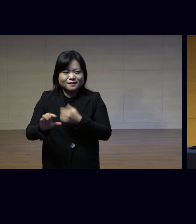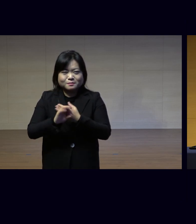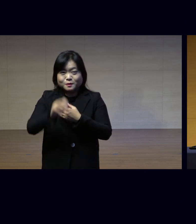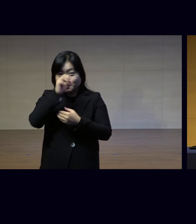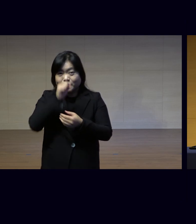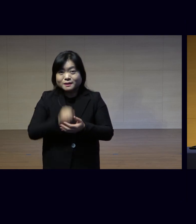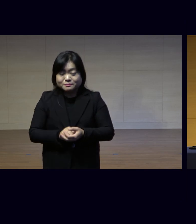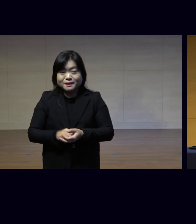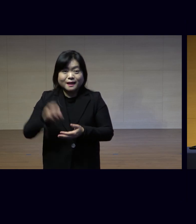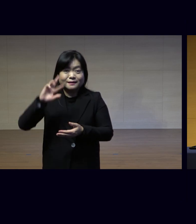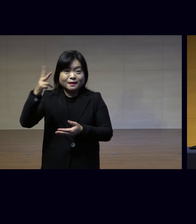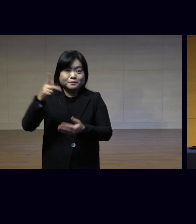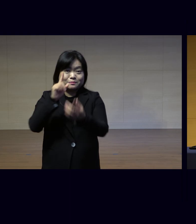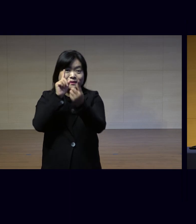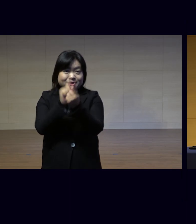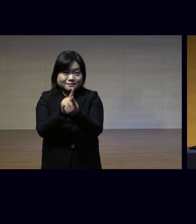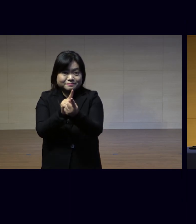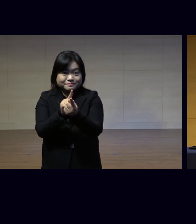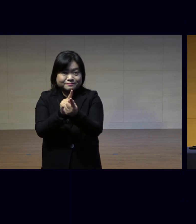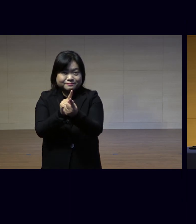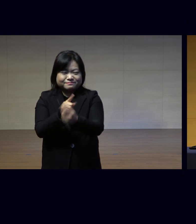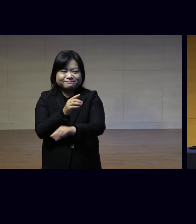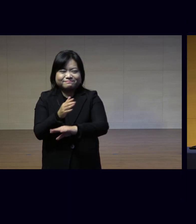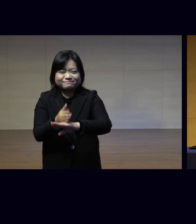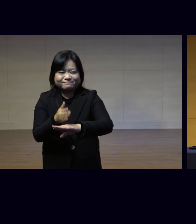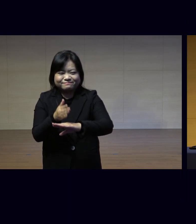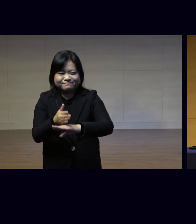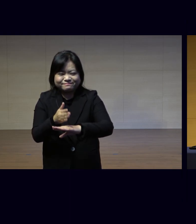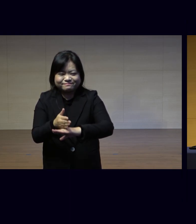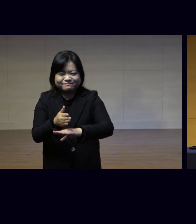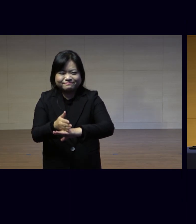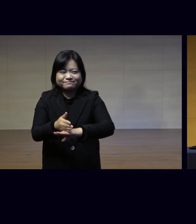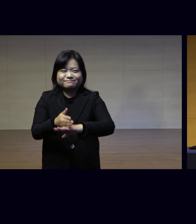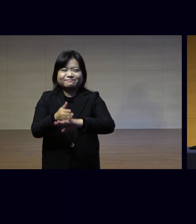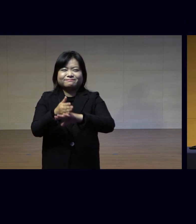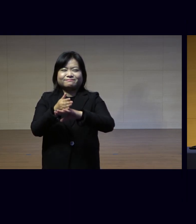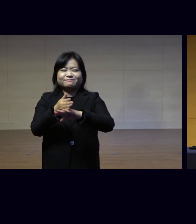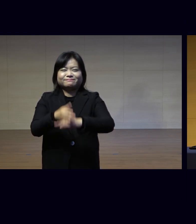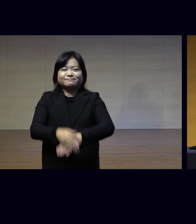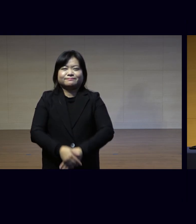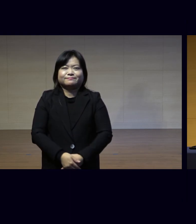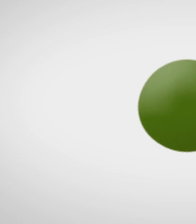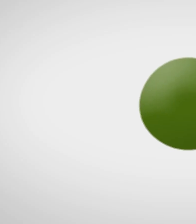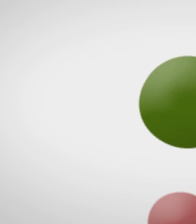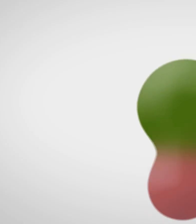또 다음 주 함께 뵙도록 하겠습니다. 네, 감사합니다. 안녕히 돌아가십시오.